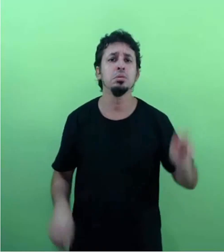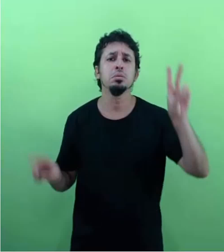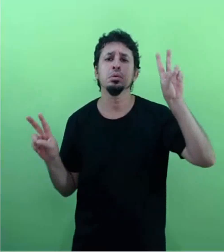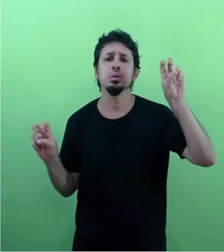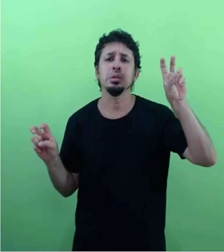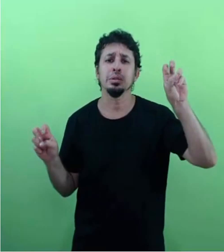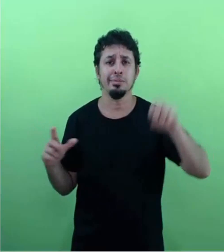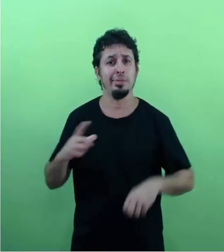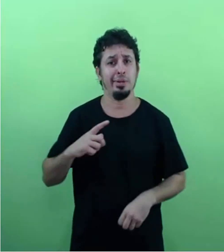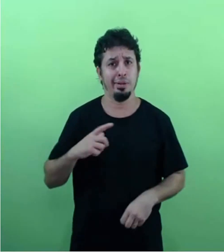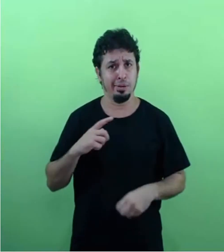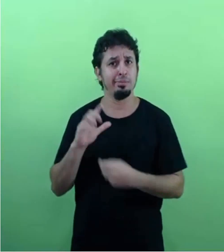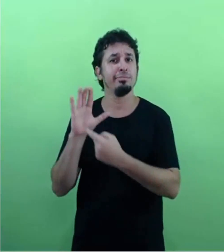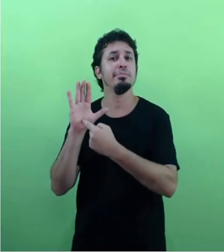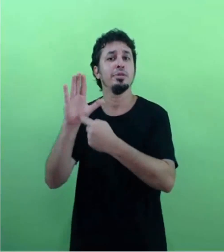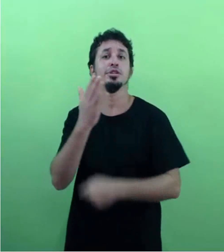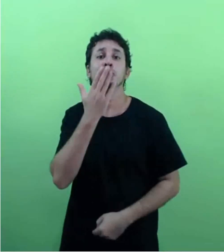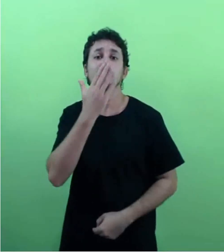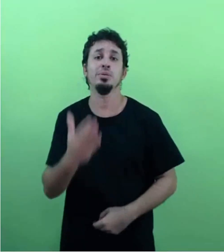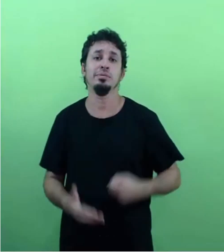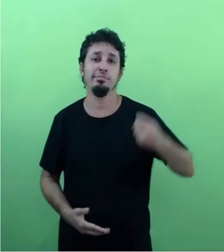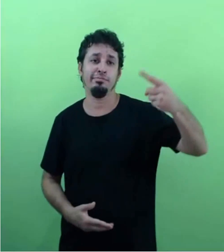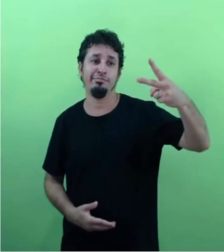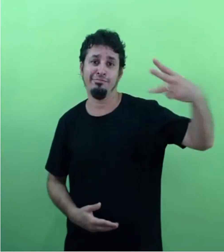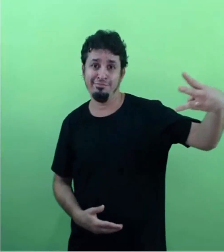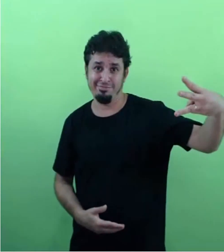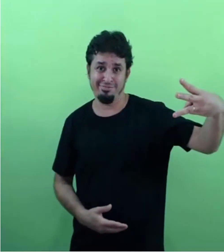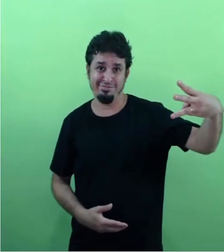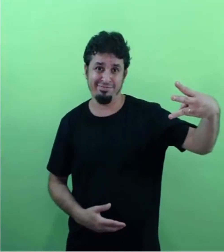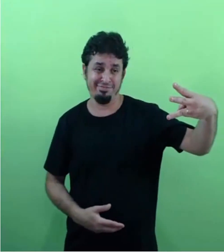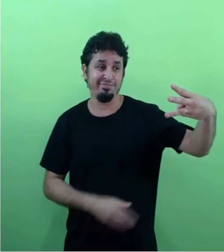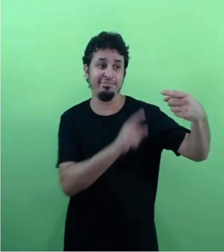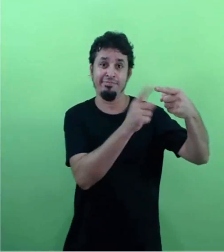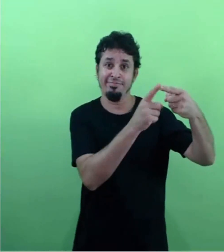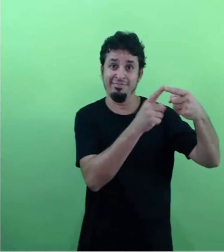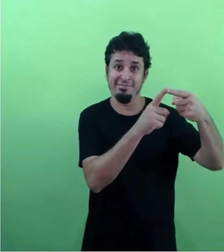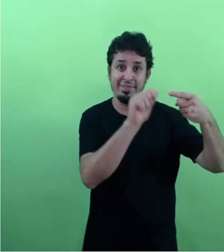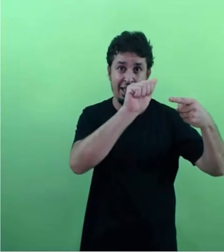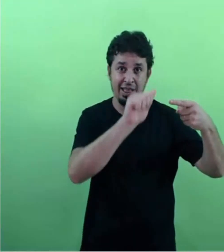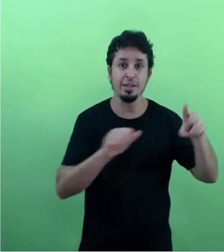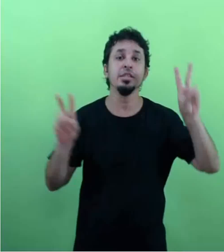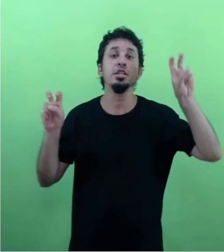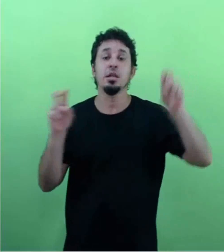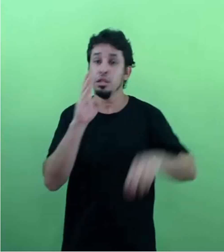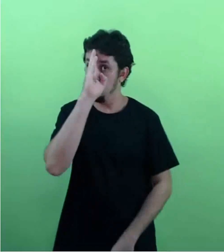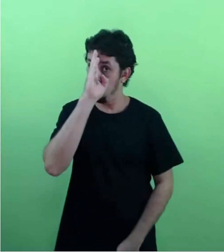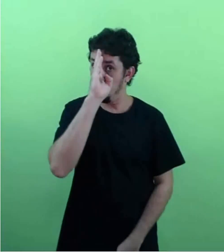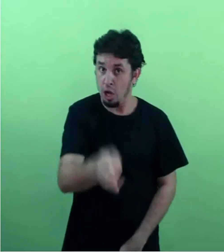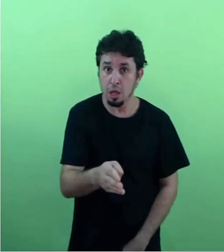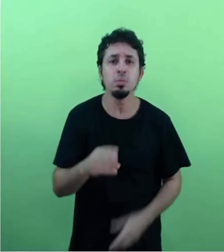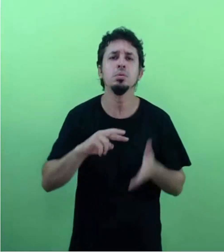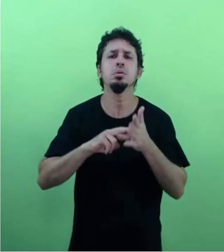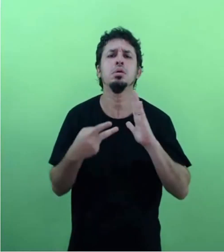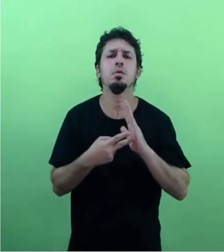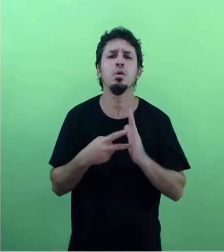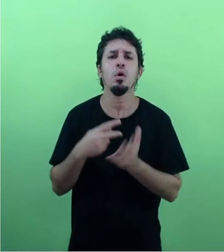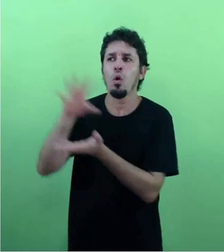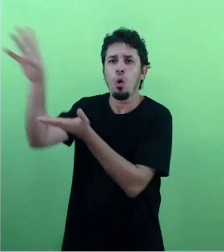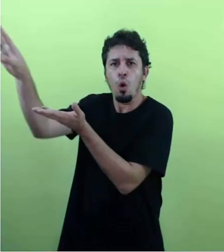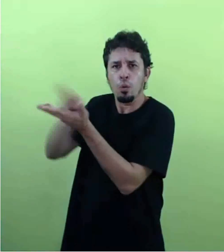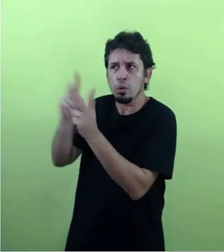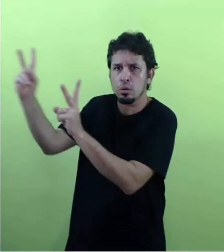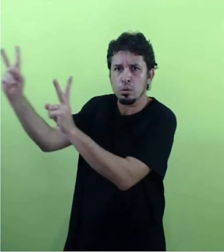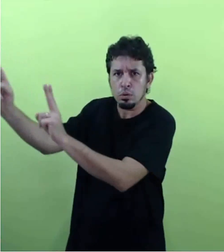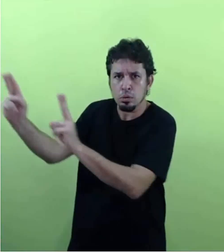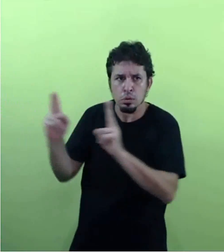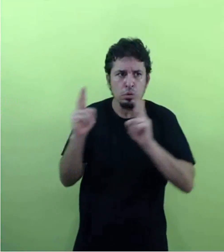As citações têm 3 formas de apresentação diferentes. A citação direta, quando se realiza cópia da